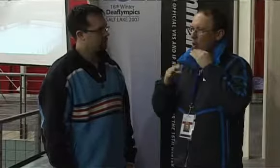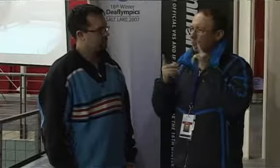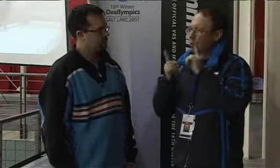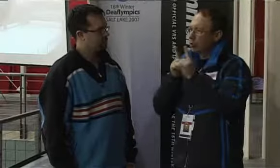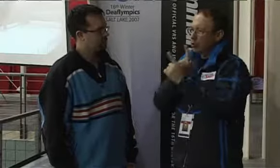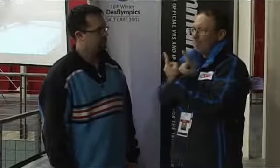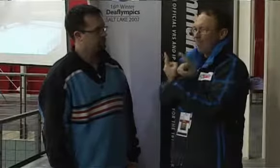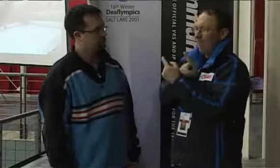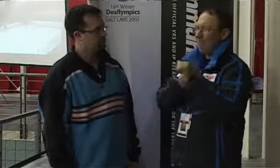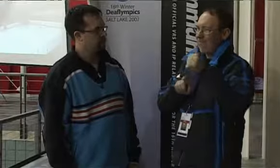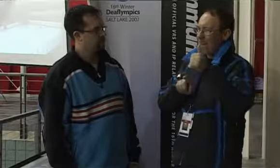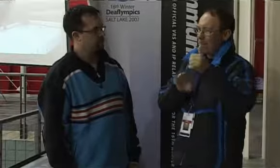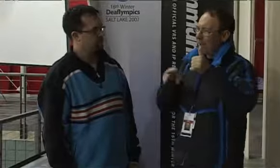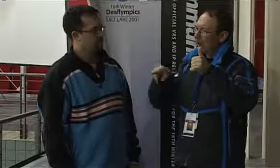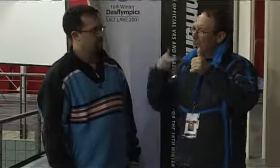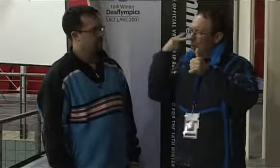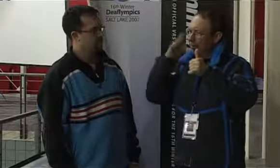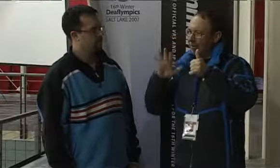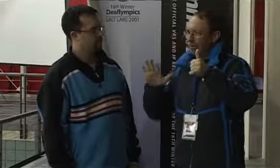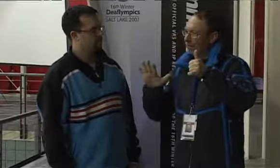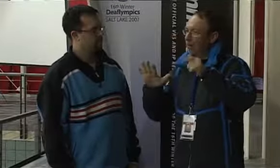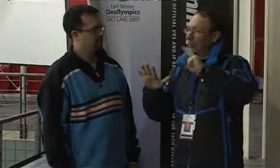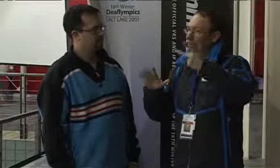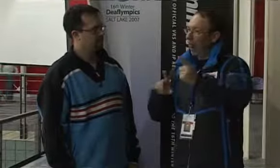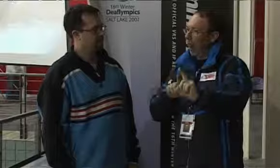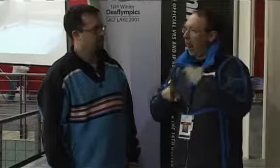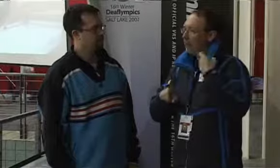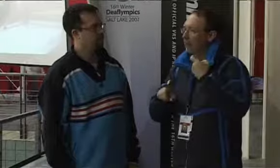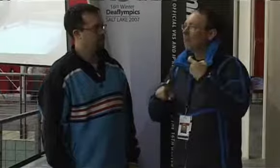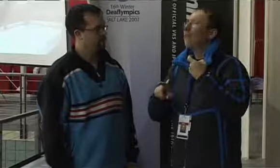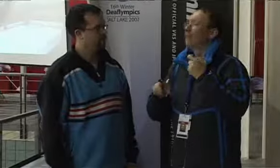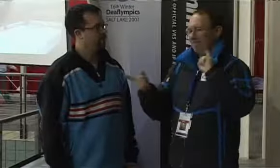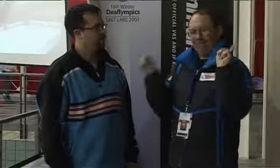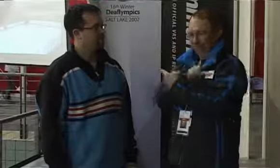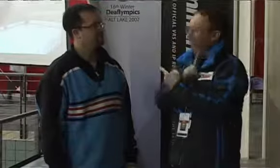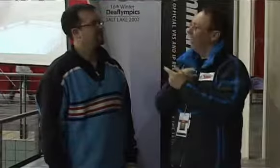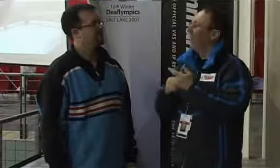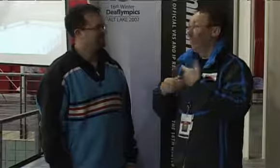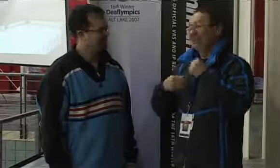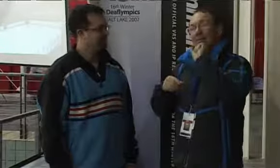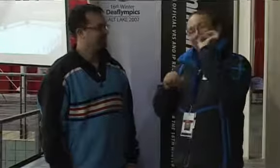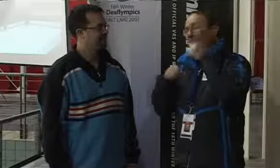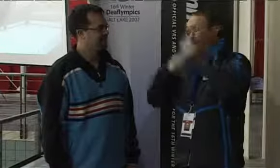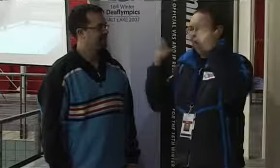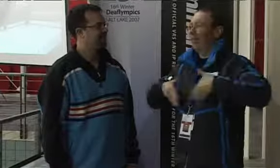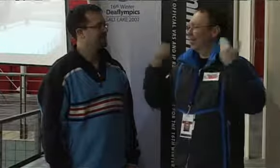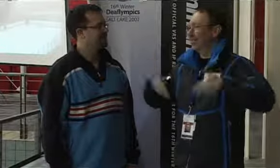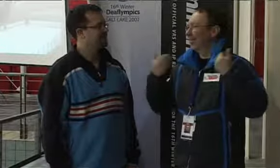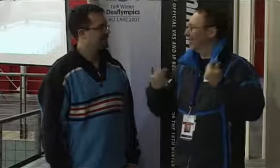des Rennens hatte ich so ein bisschen ein komisches Gefühl. Ich habe gedacht, ja, vielleicht ist ein Philipp doch besser als der Roland. Aber im zweiten Lauf hat es dann geändert und es war